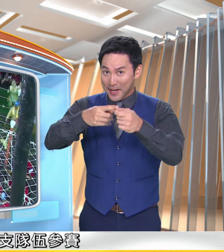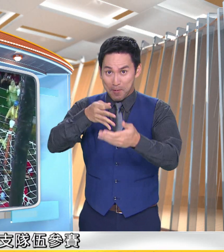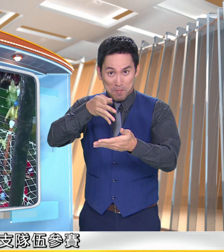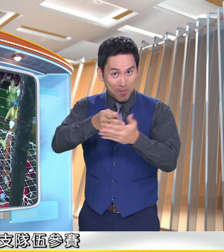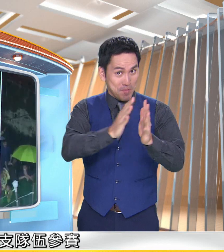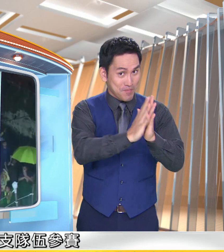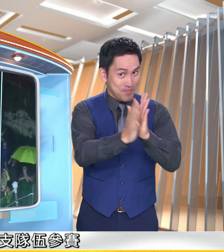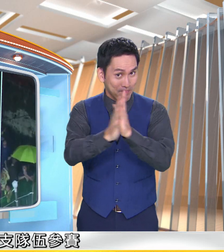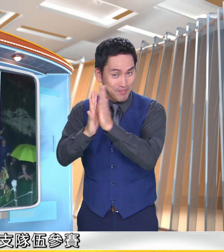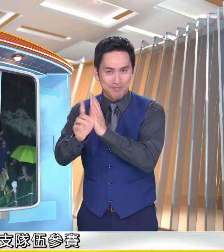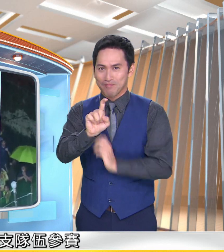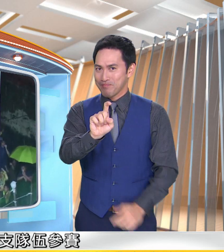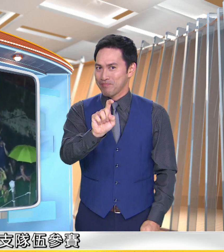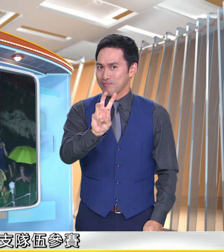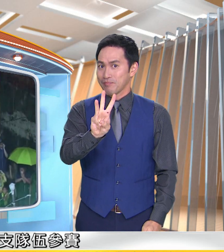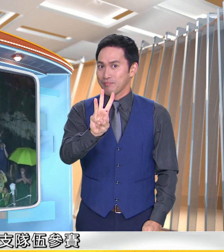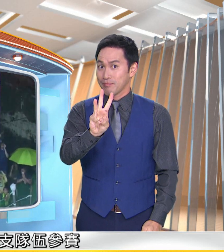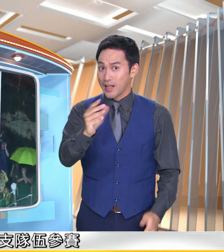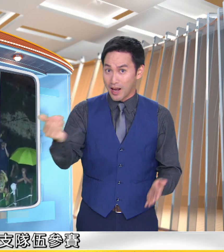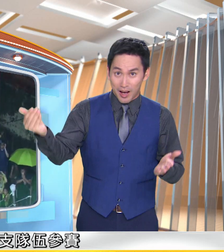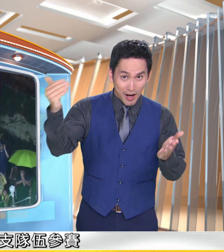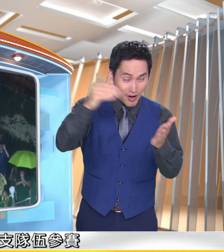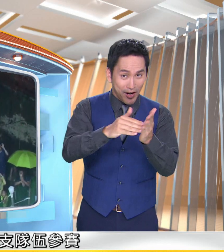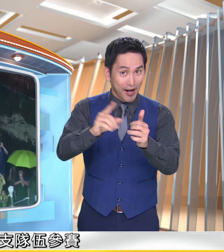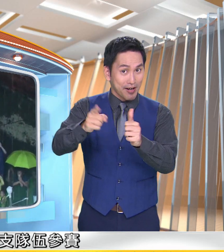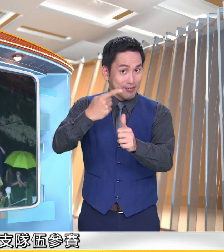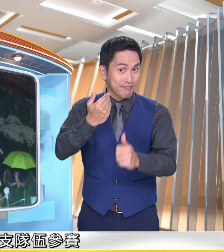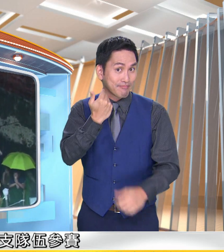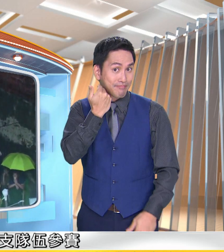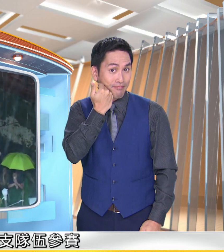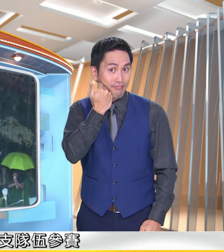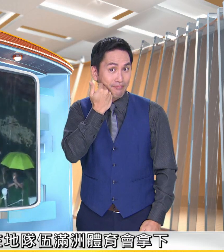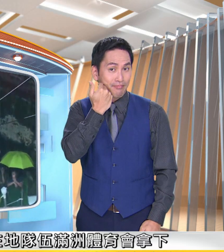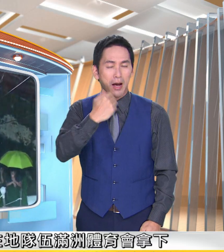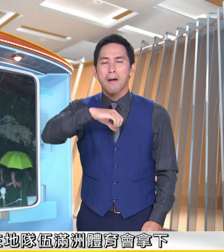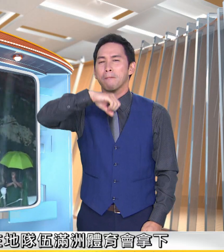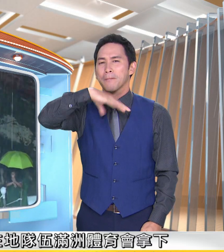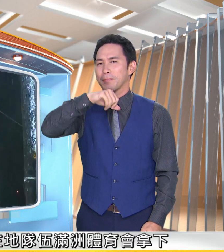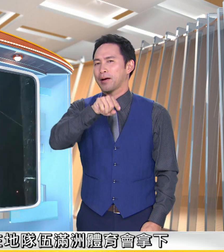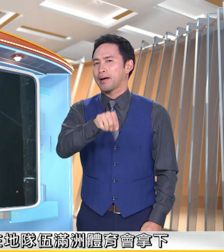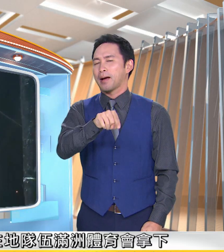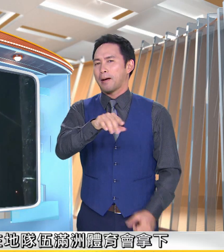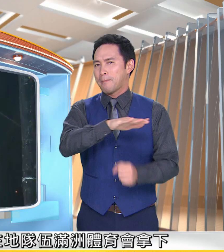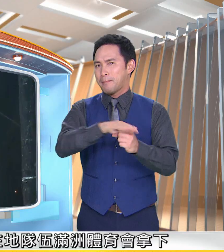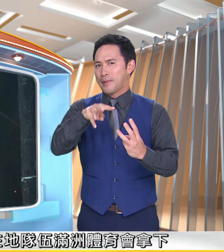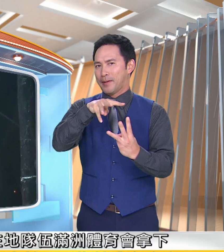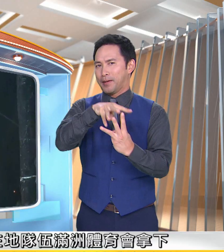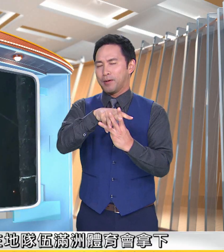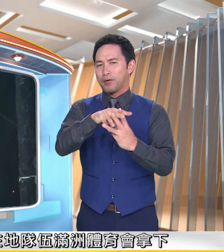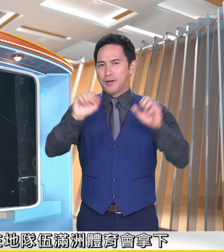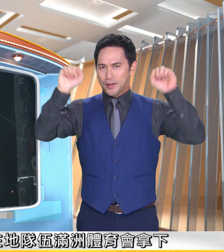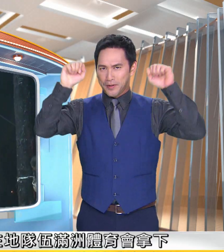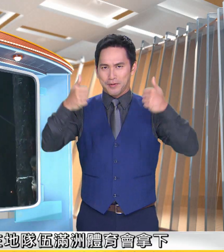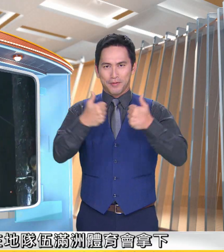年则是有13支的队伍参赛，最后第一名由在地队伍满洲体育会拿